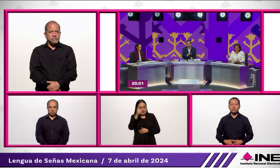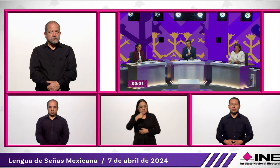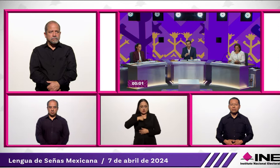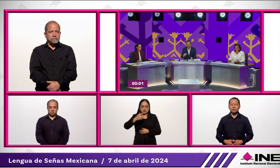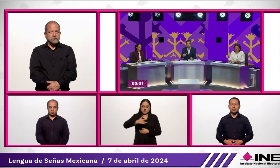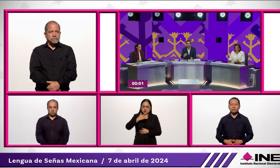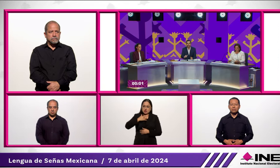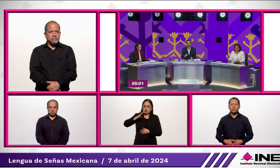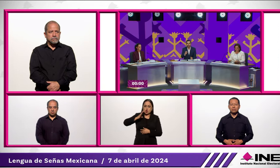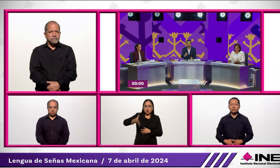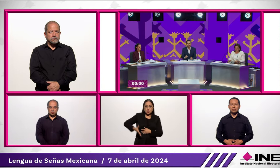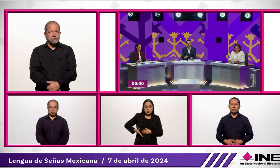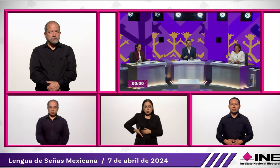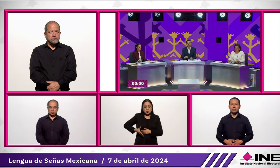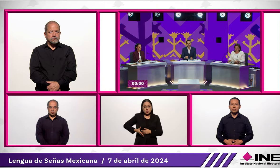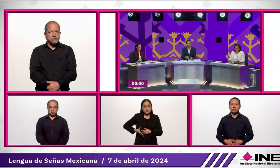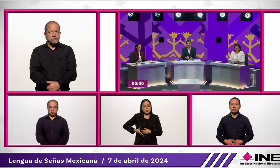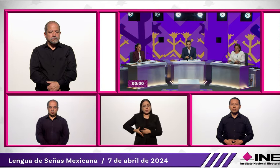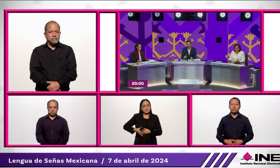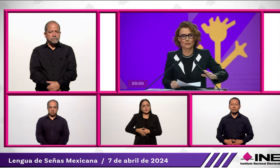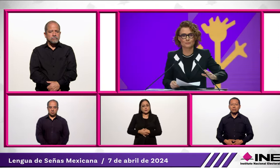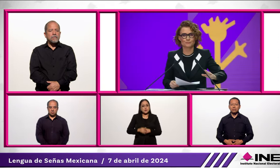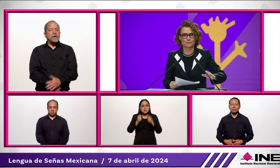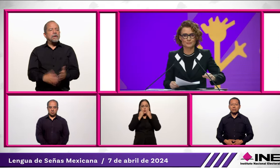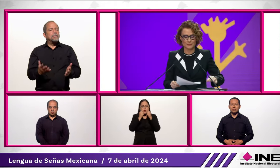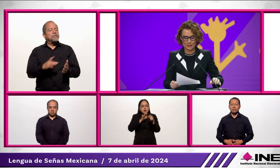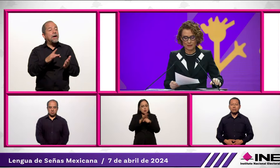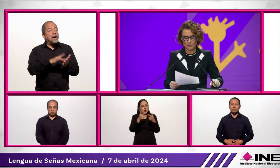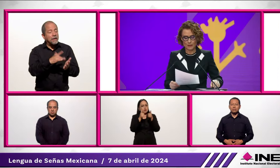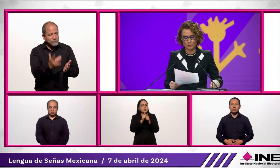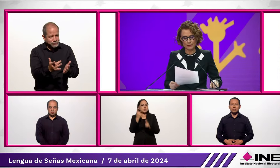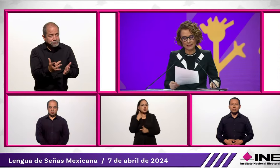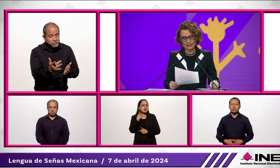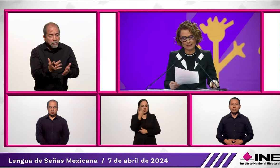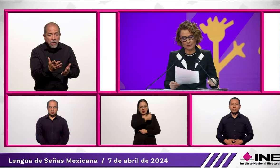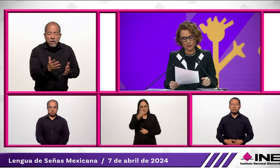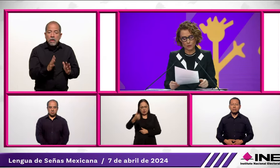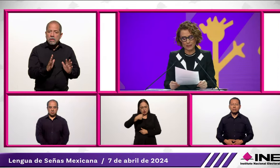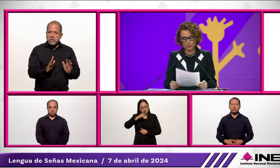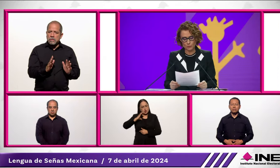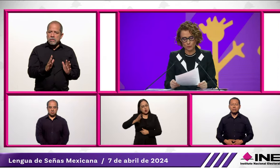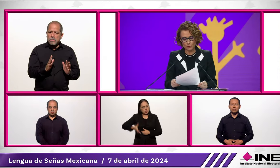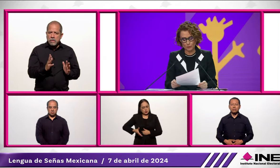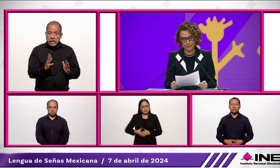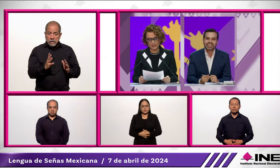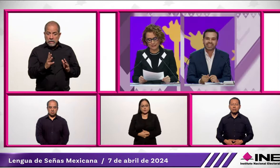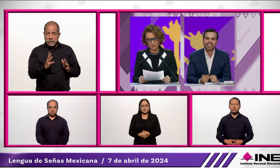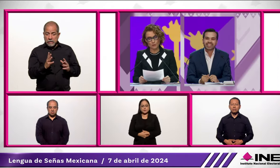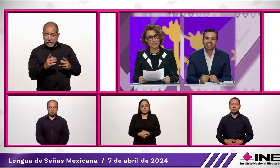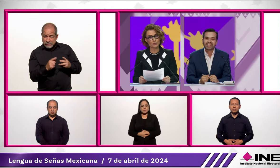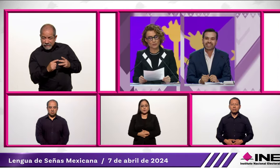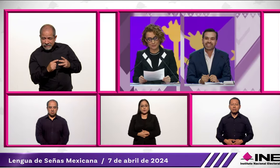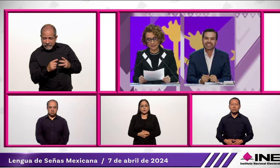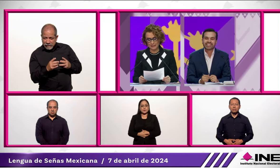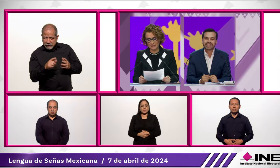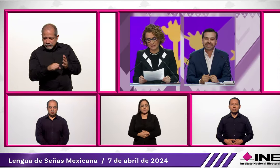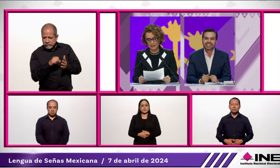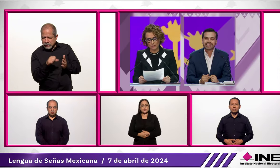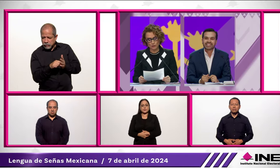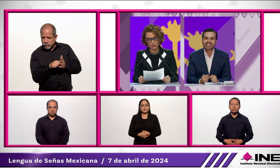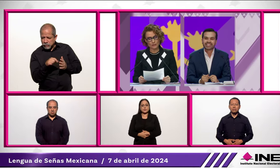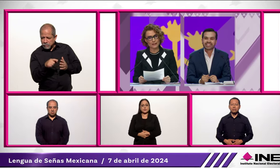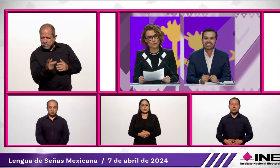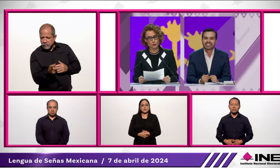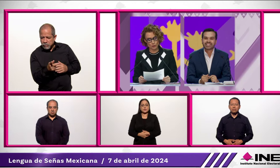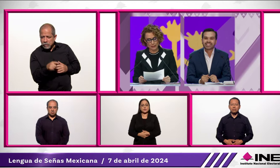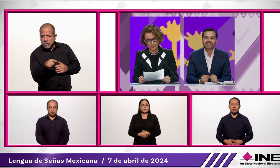orgulloso, independientemente del partido. Gracias, candidato. De lo que representan. Pregunta del centro. ¿Cuál es su postura frente al movimiento feminista?